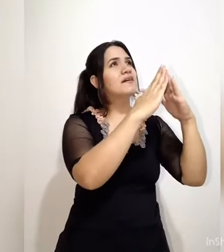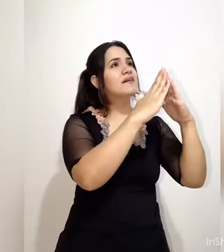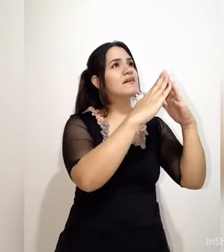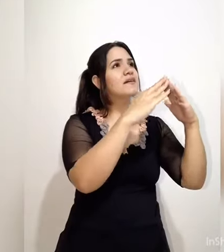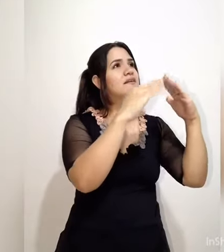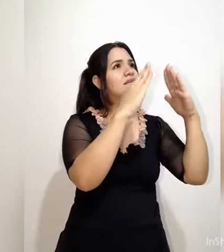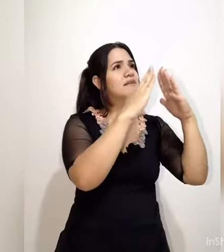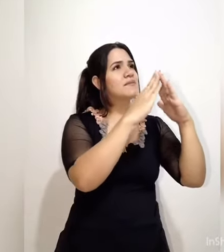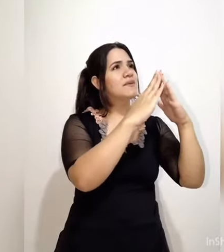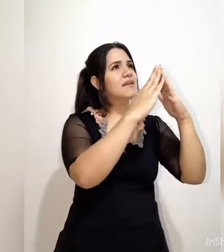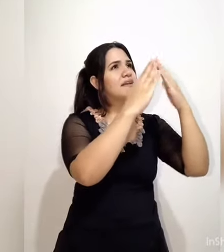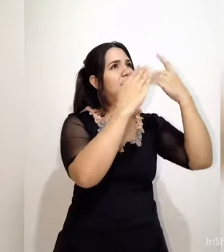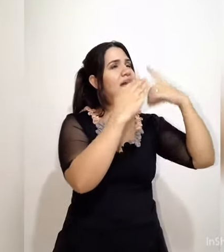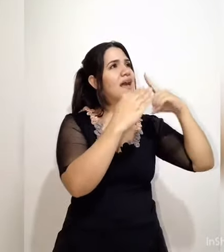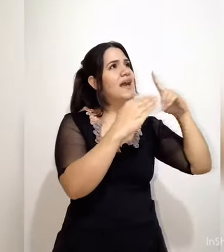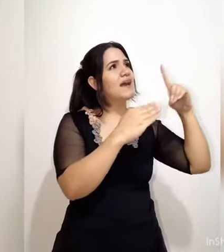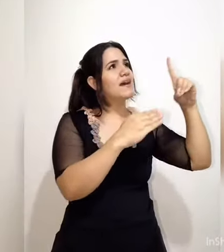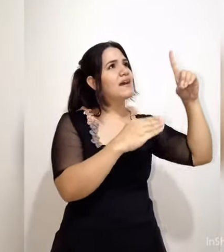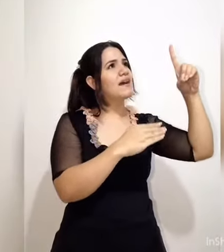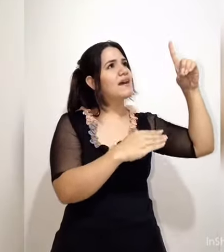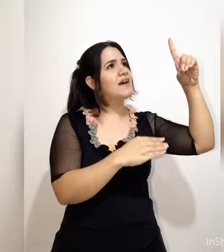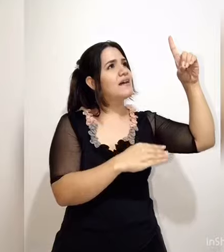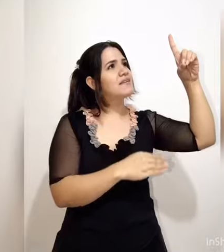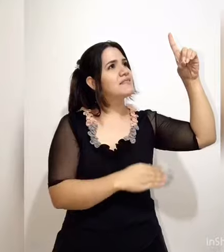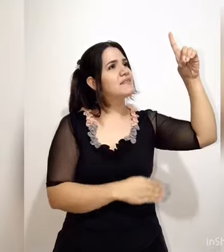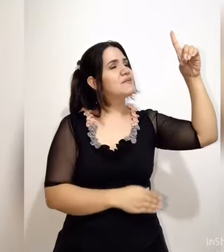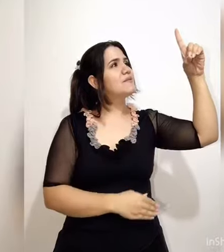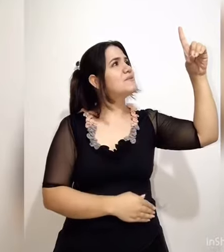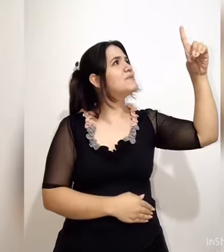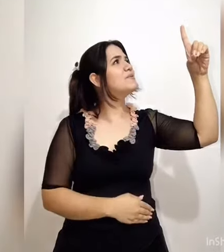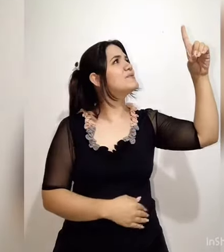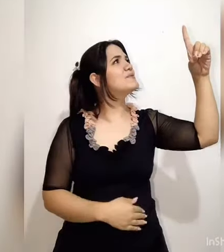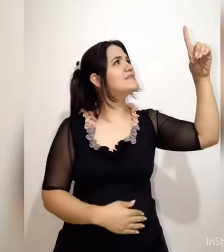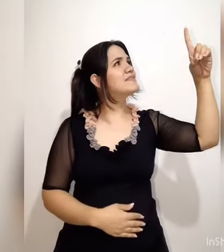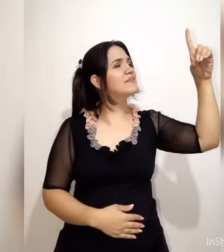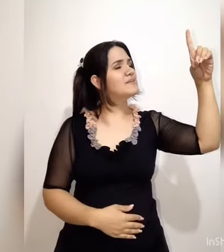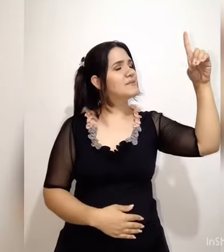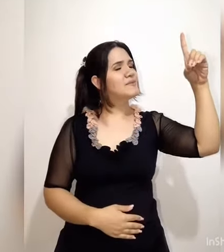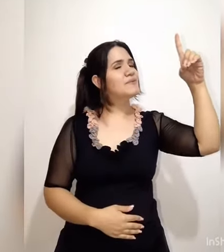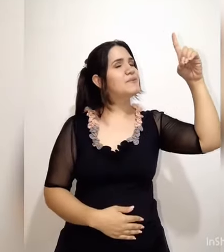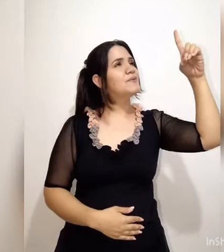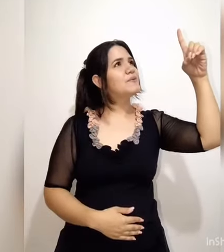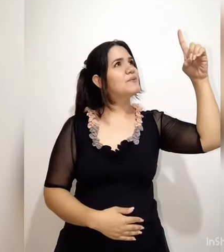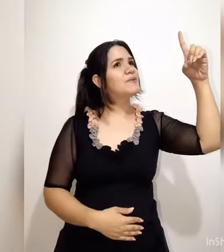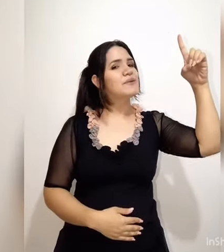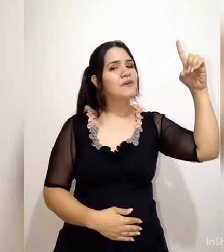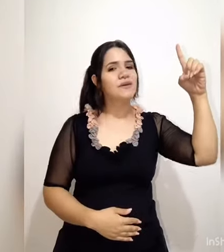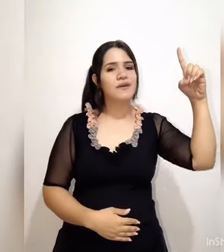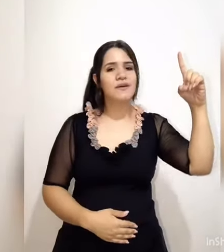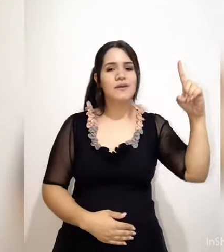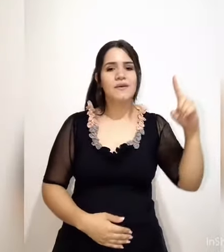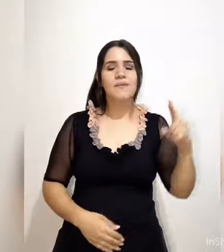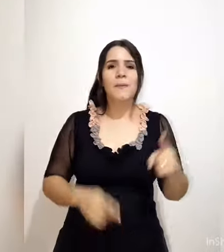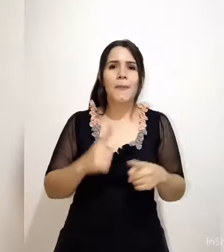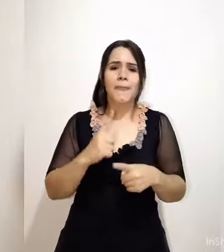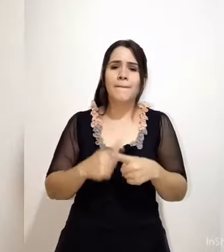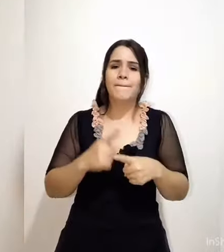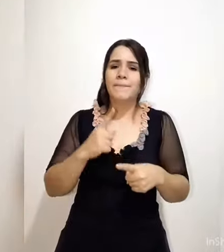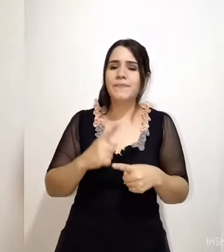sempre na casa do Senhor Pois assim